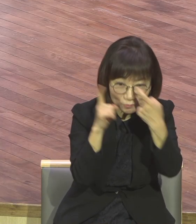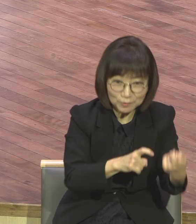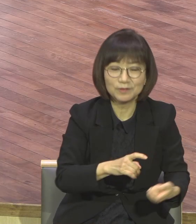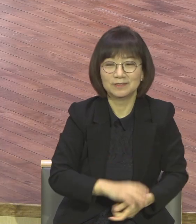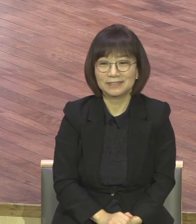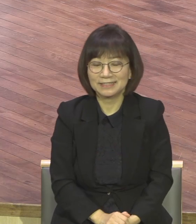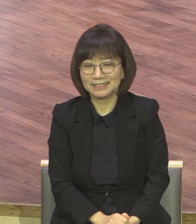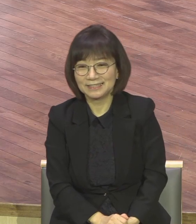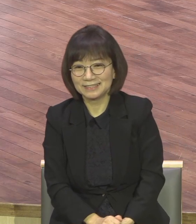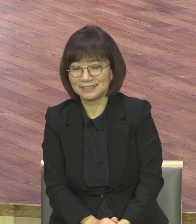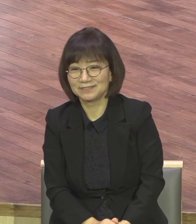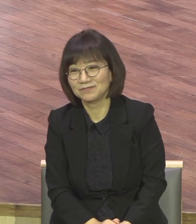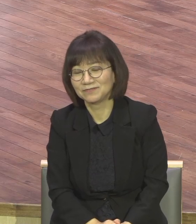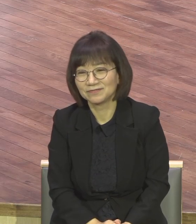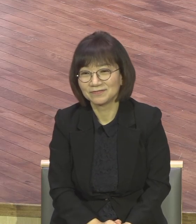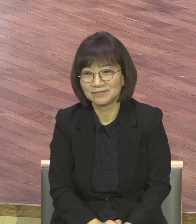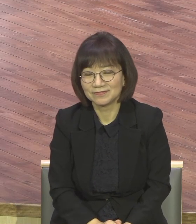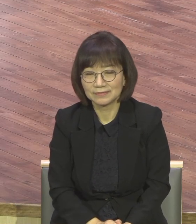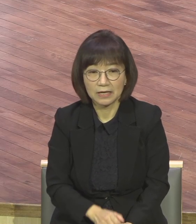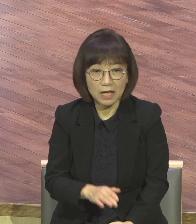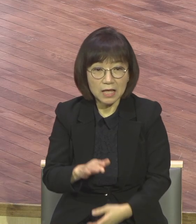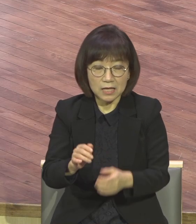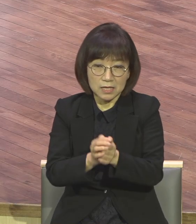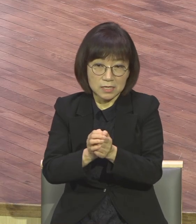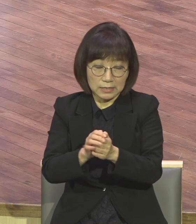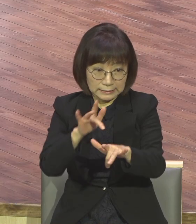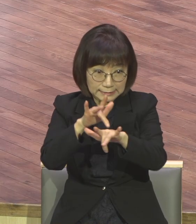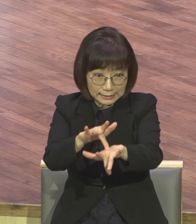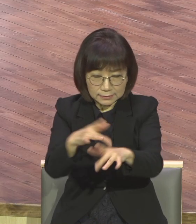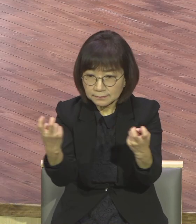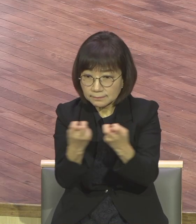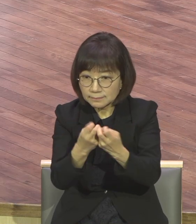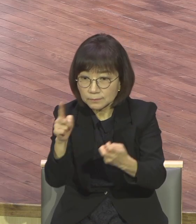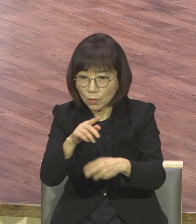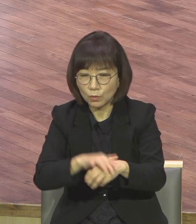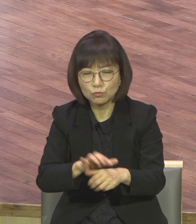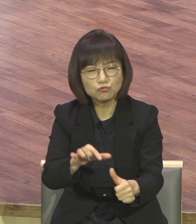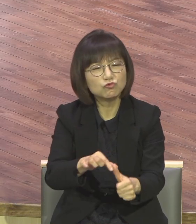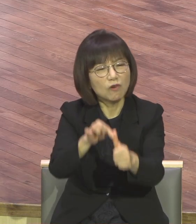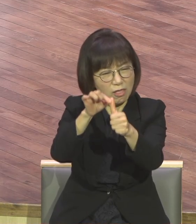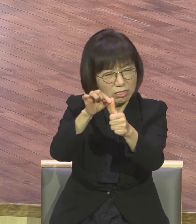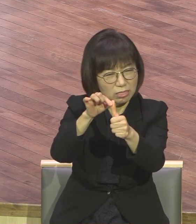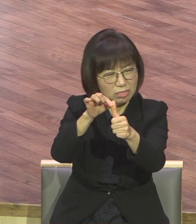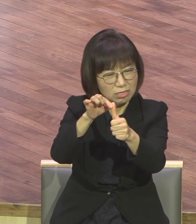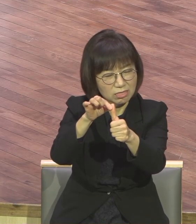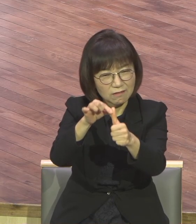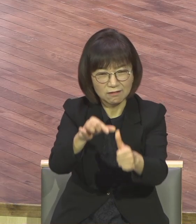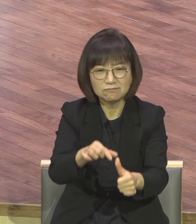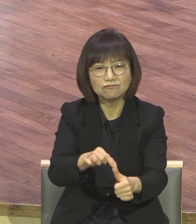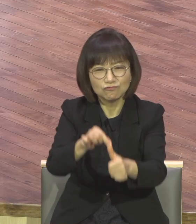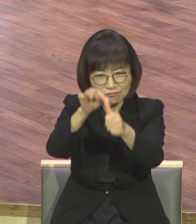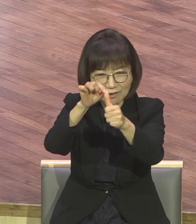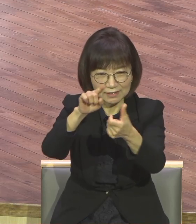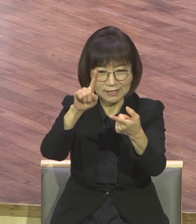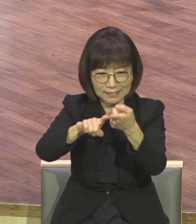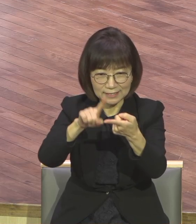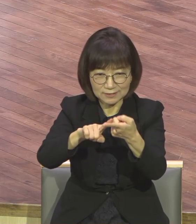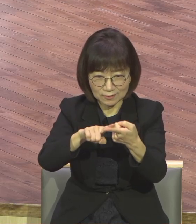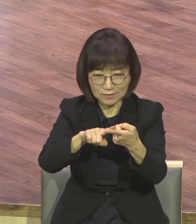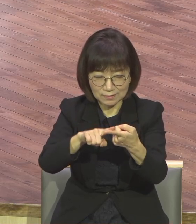성도들에게요. 구원에 대한 부분을 흔들어놔요. 이 신학자들을 통해서 구원에 대한